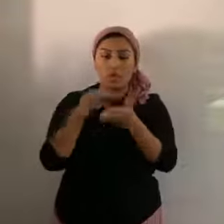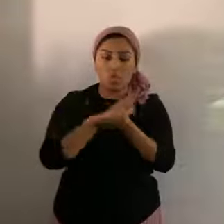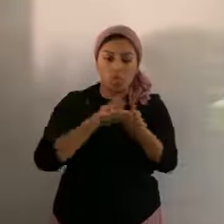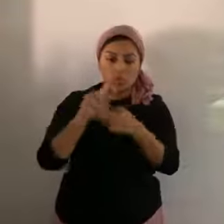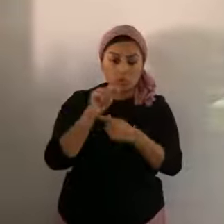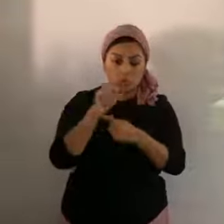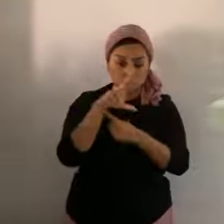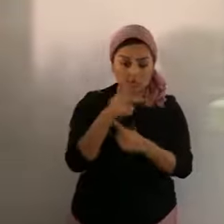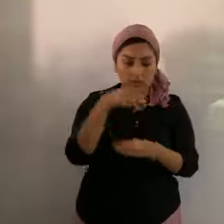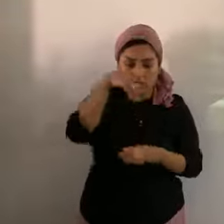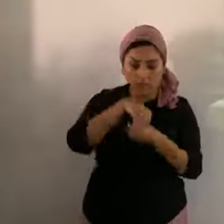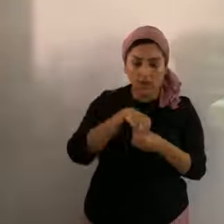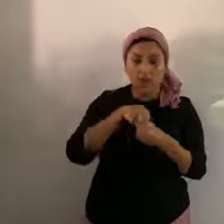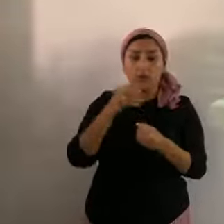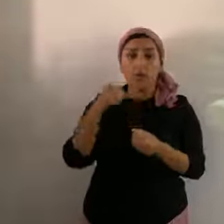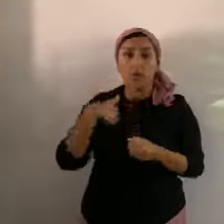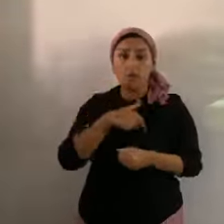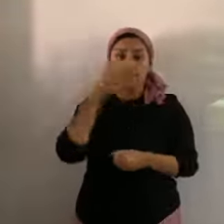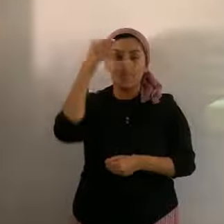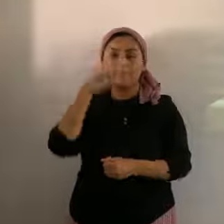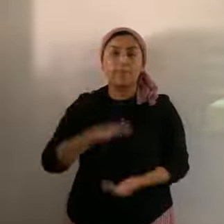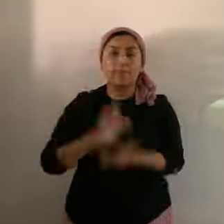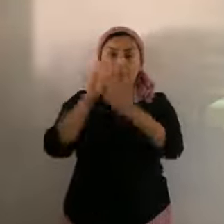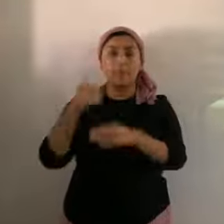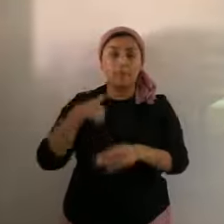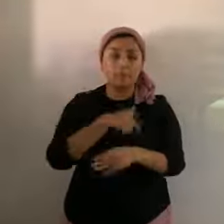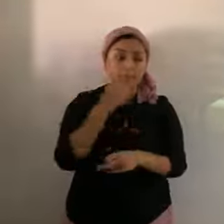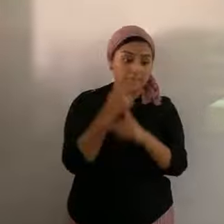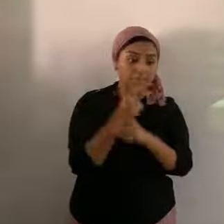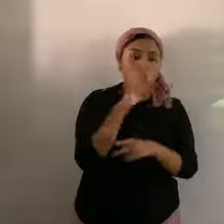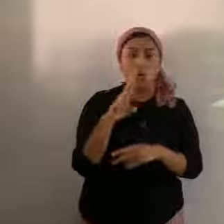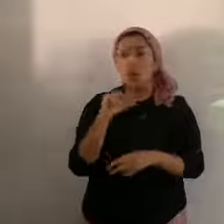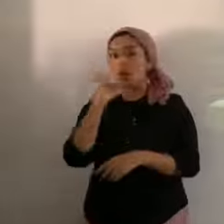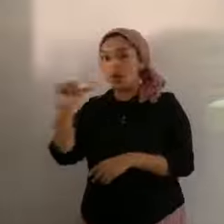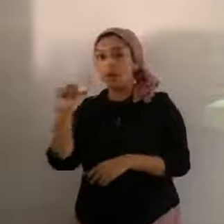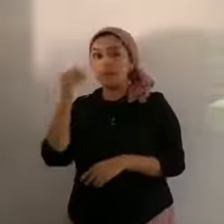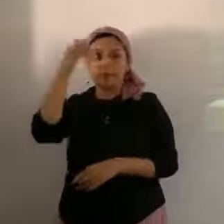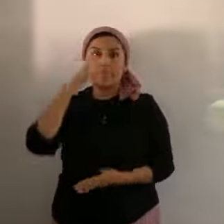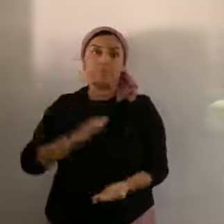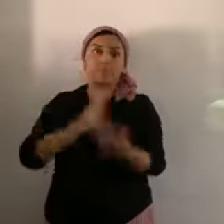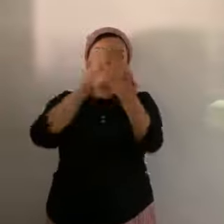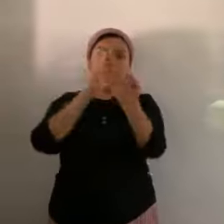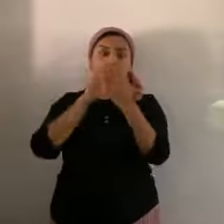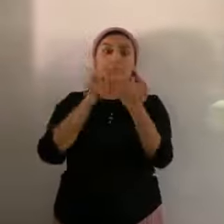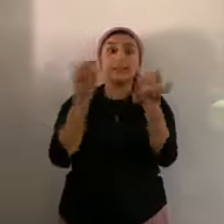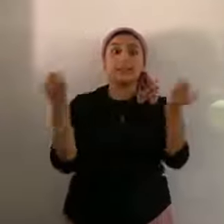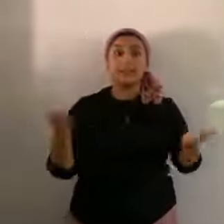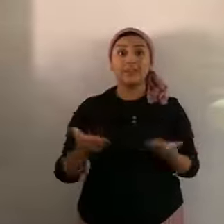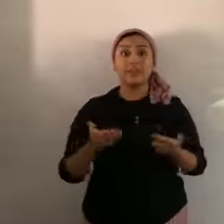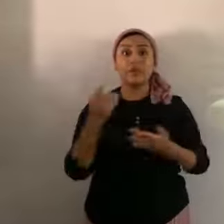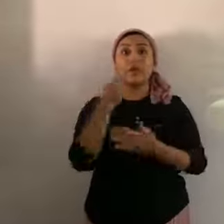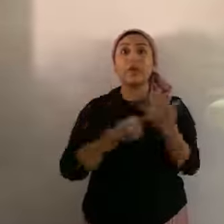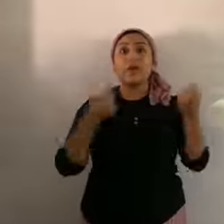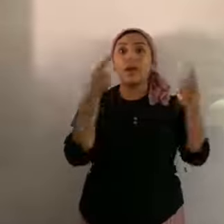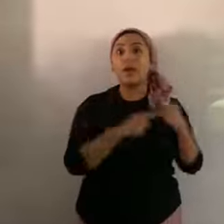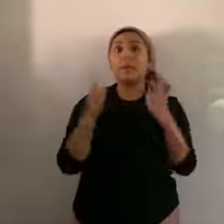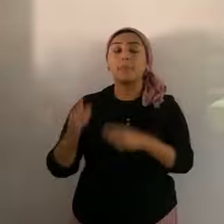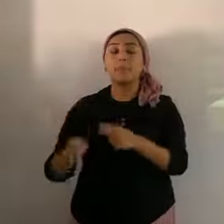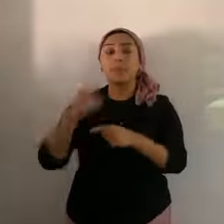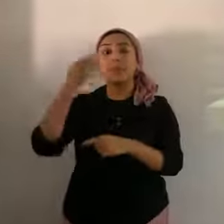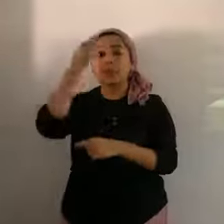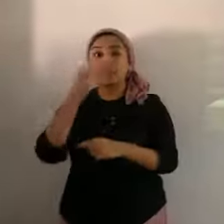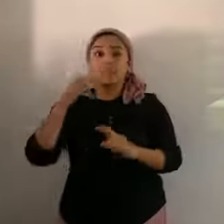Torah, y nosotros vamos a dar cuenta si la aplicamos o no. Entonces, aquí lo que pasa, que el Eterno se